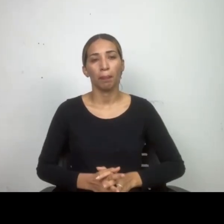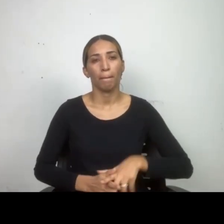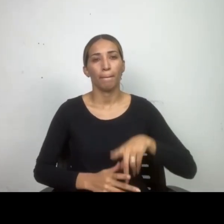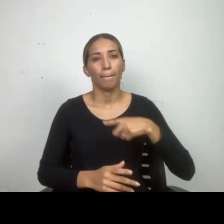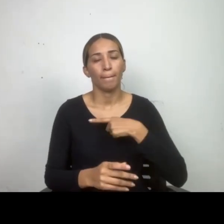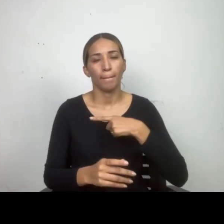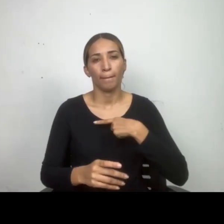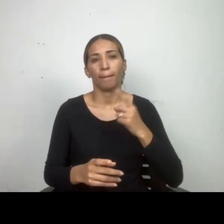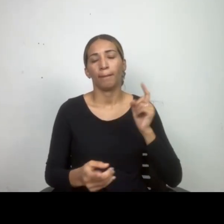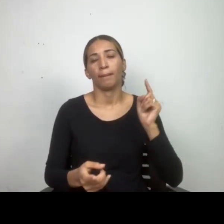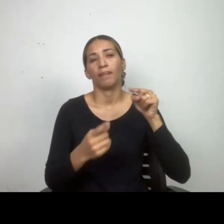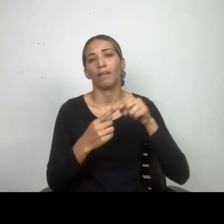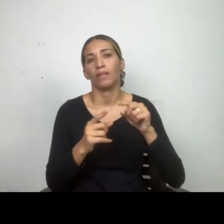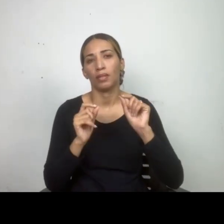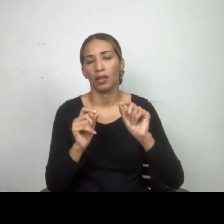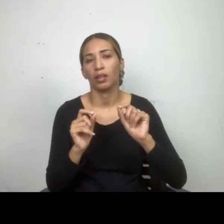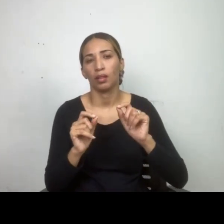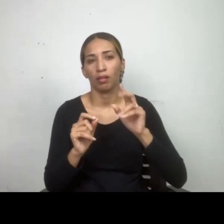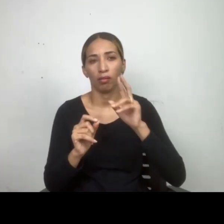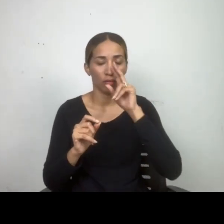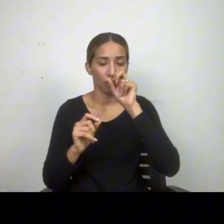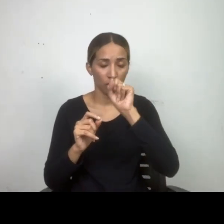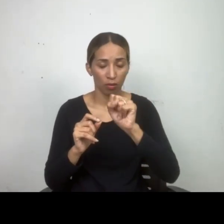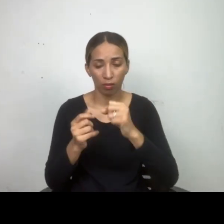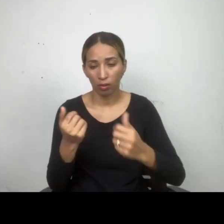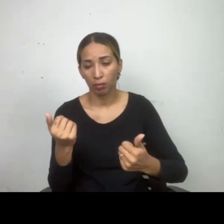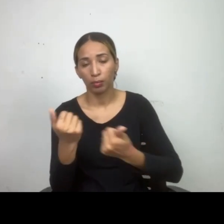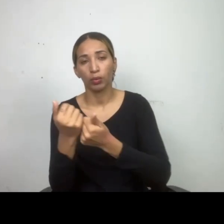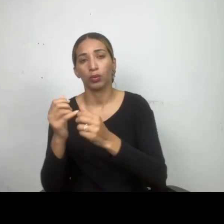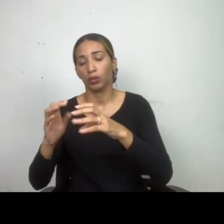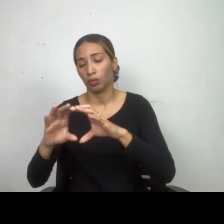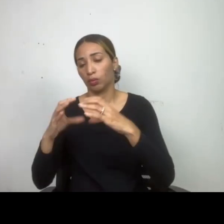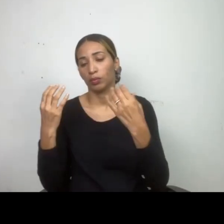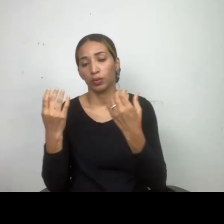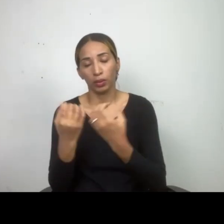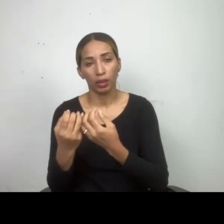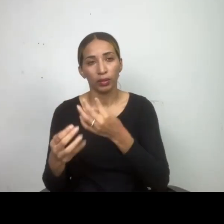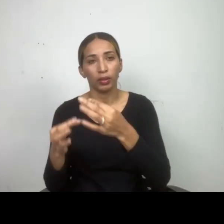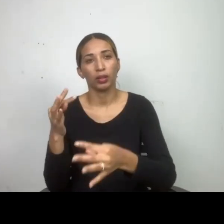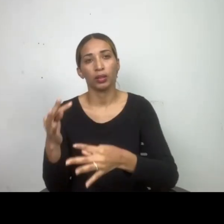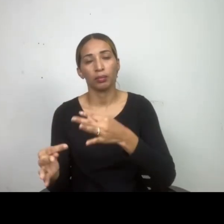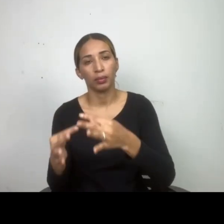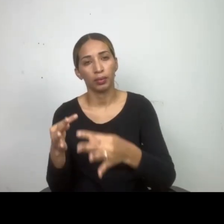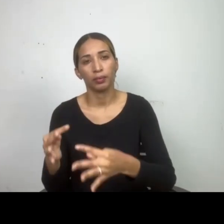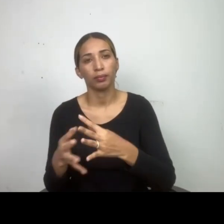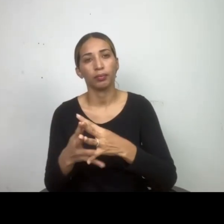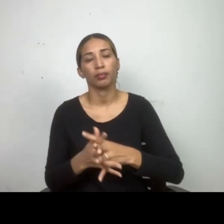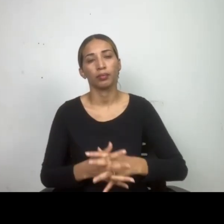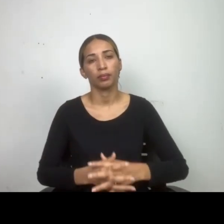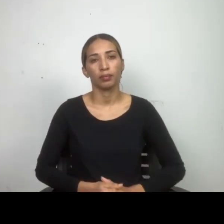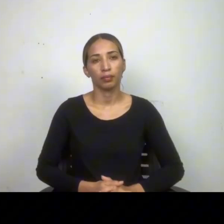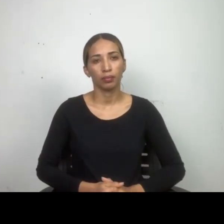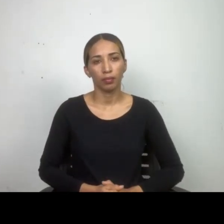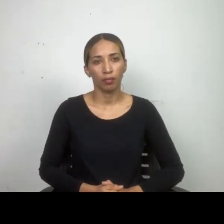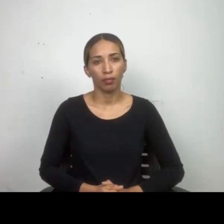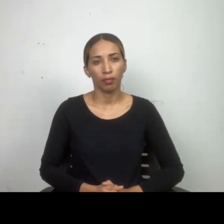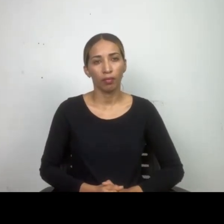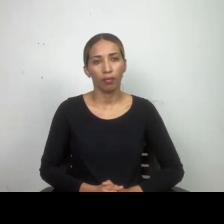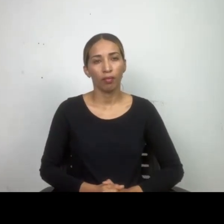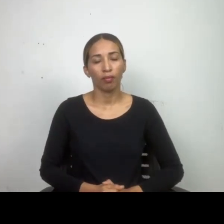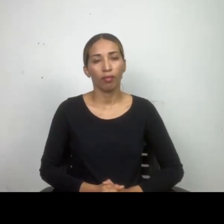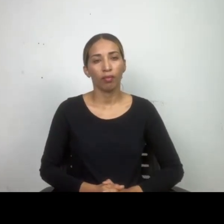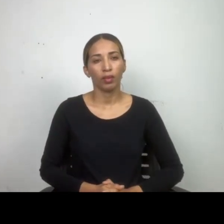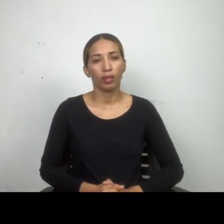comunidades terapêuticas e fortaleceria esse modelo excludente, asilar, segregador, né, que essas comunidades